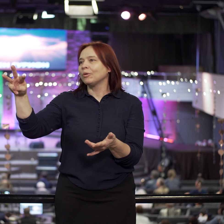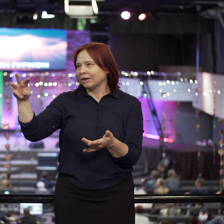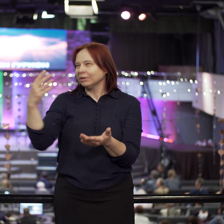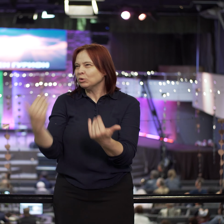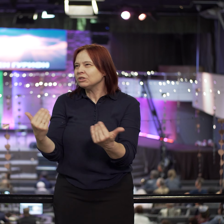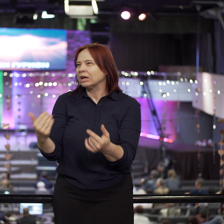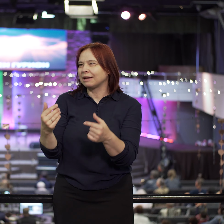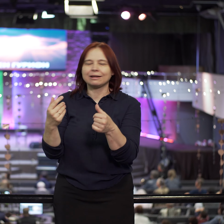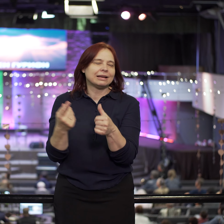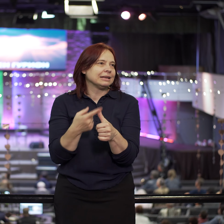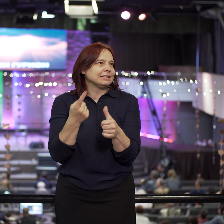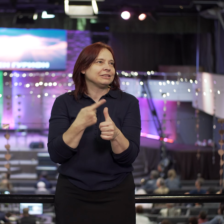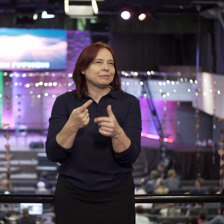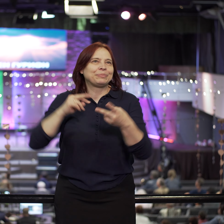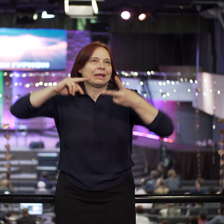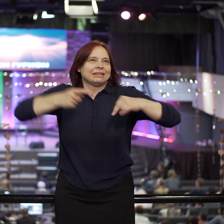Нормально.